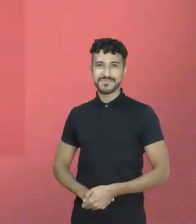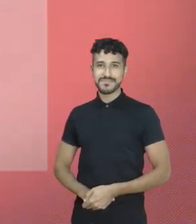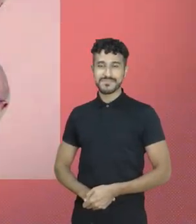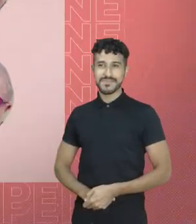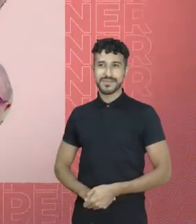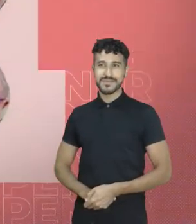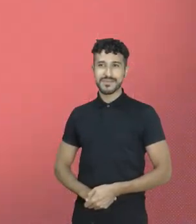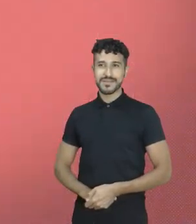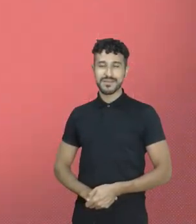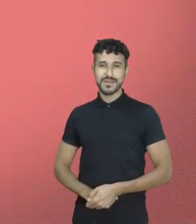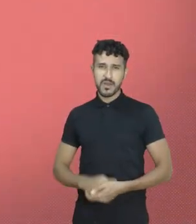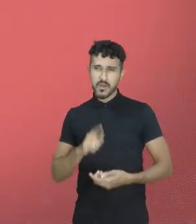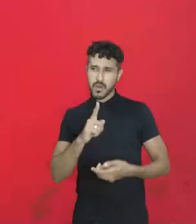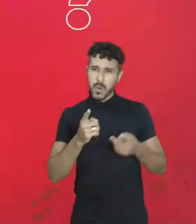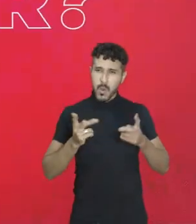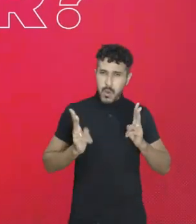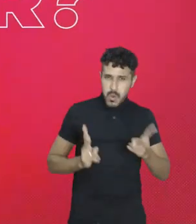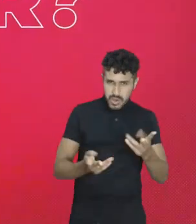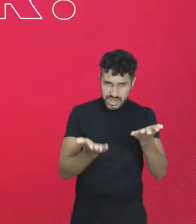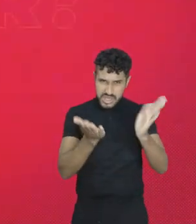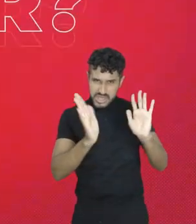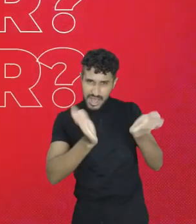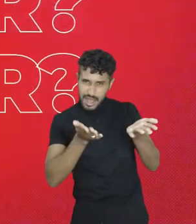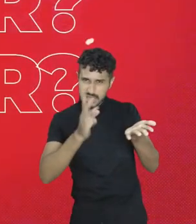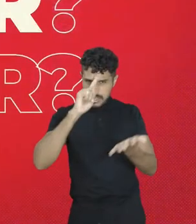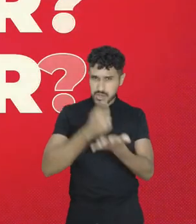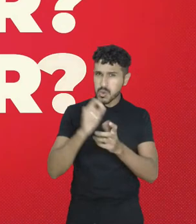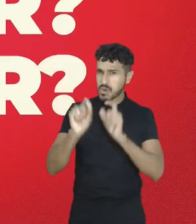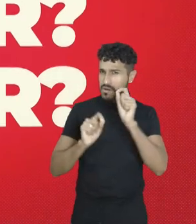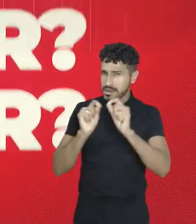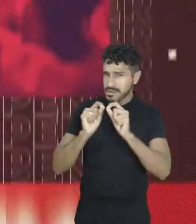Mutirão chegando, e você já decidiu o que fazer?